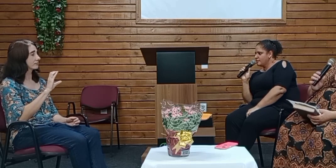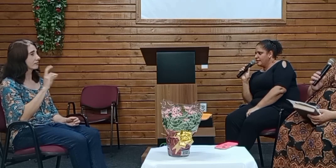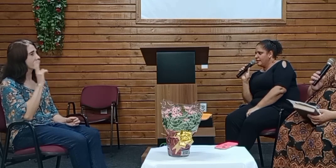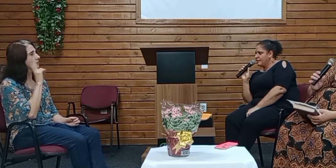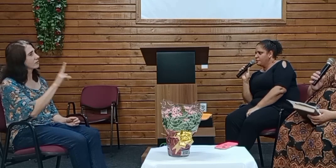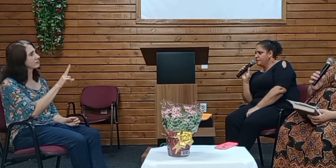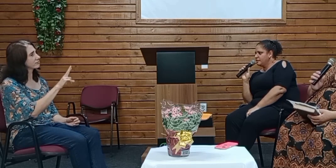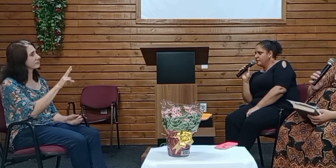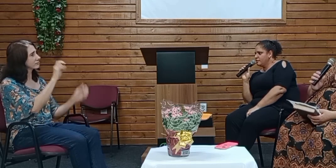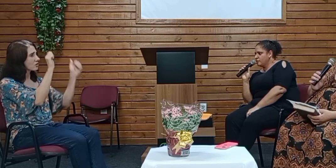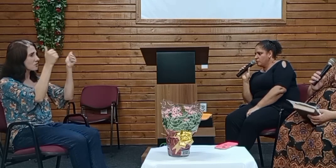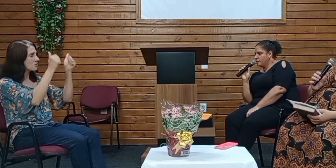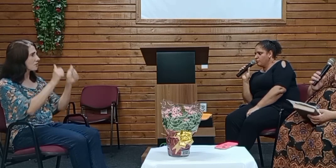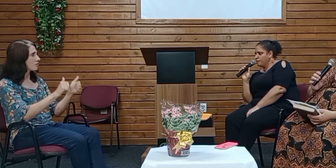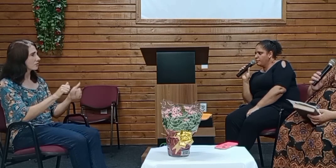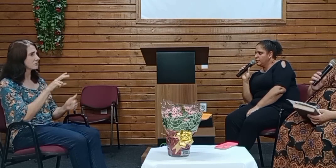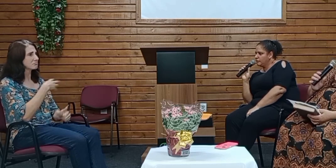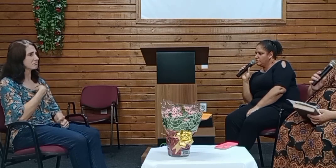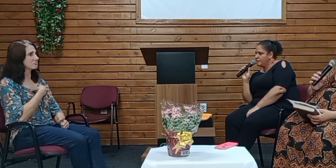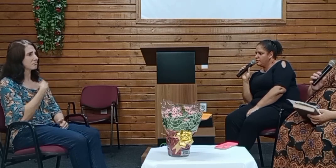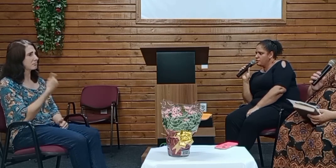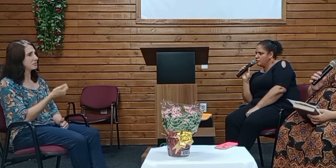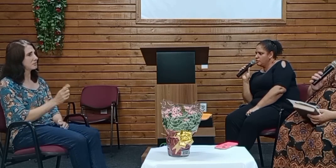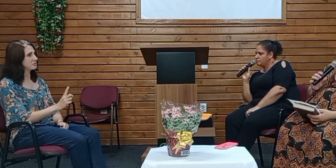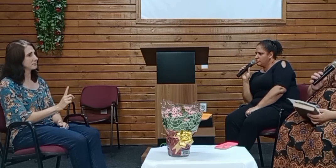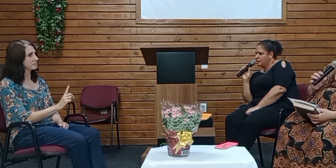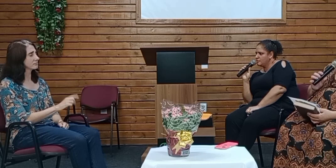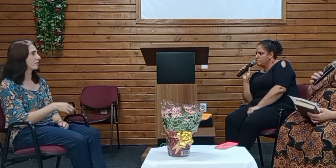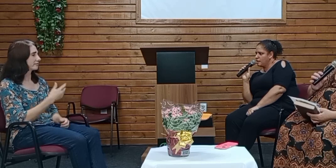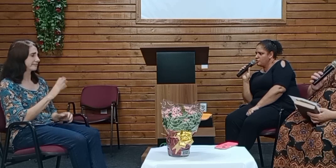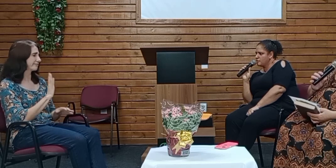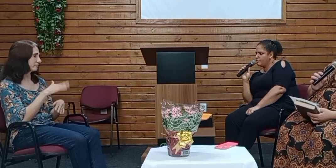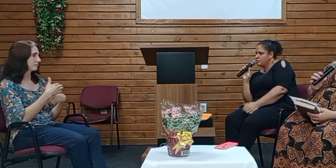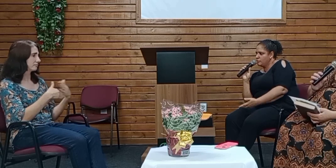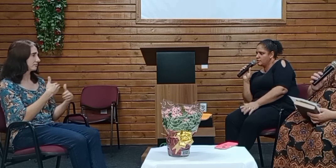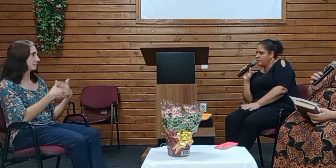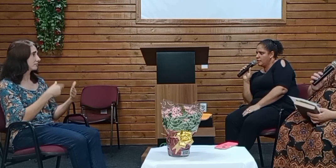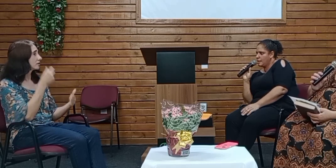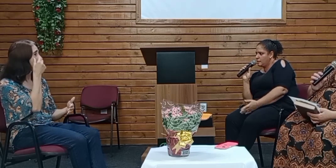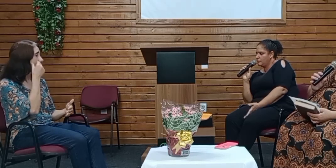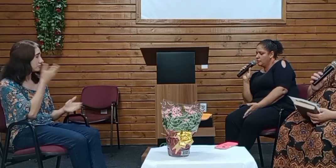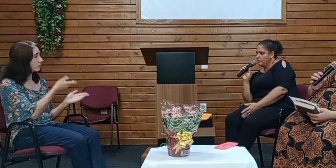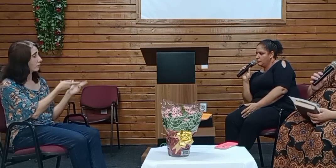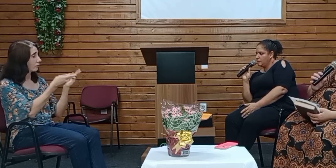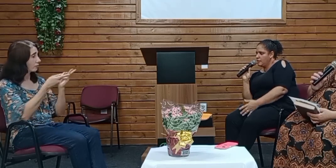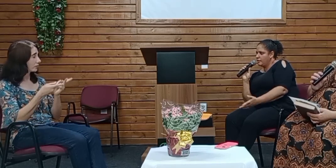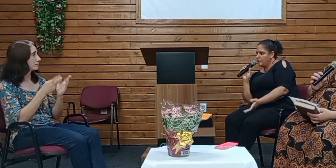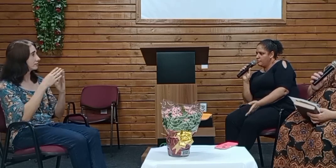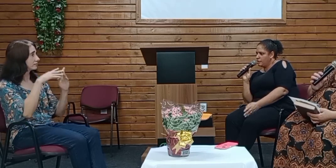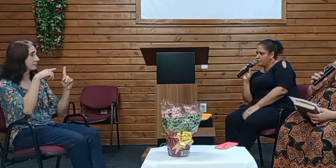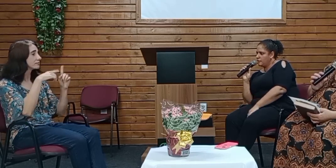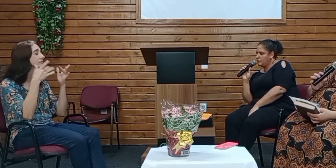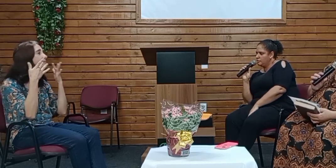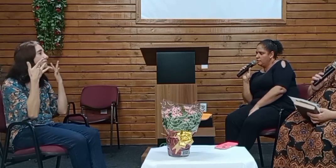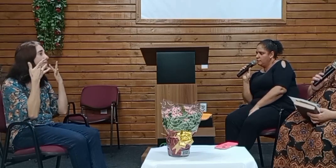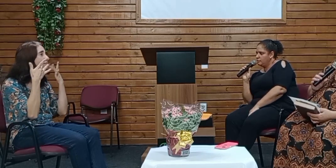Antes, eu ia na igreja católica com minha mãe, né? E aí tinha aquelas imagens lá, mas eu nem sabia quem era aquela